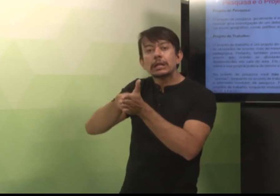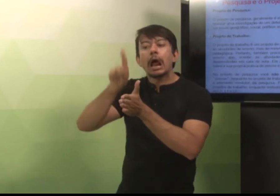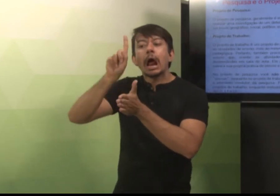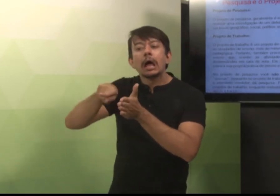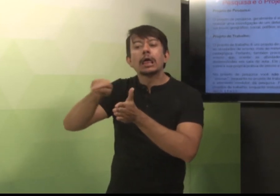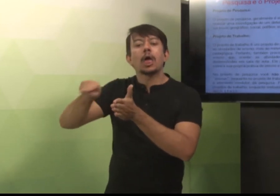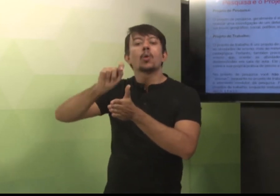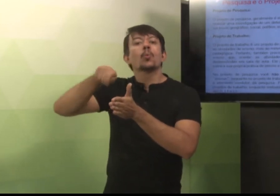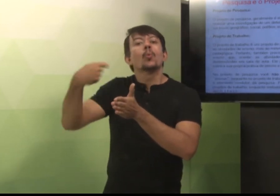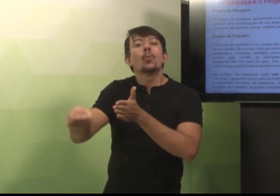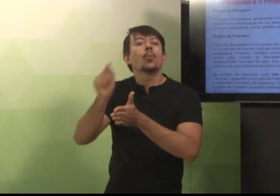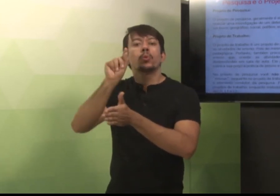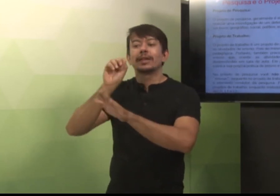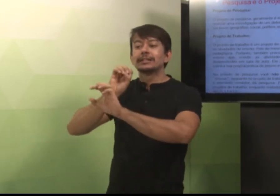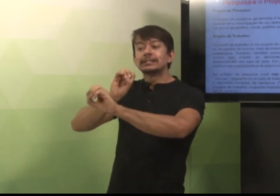Diferentemente do projeto de pesquisa.